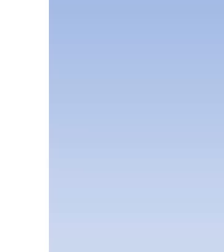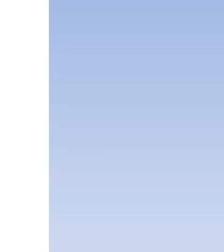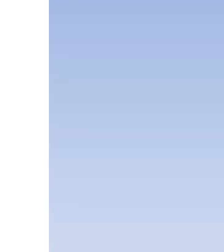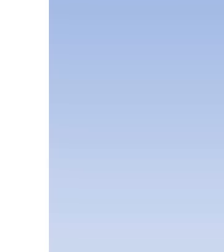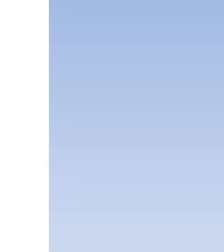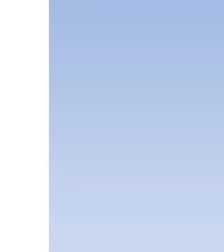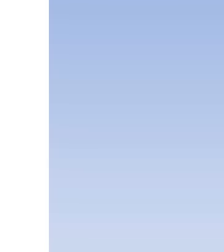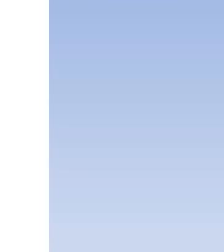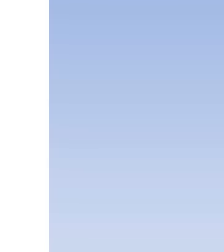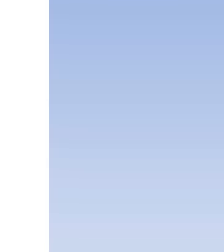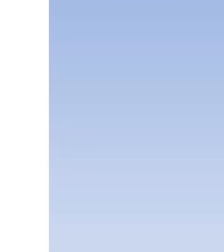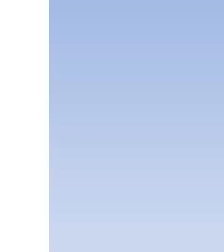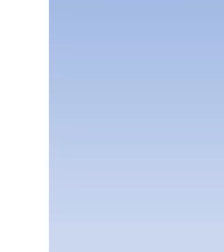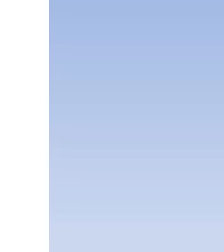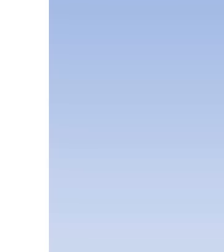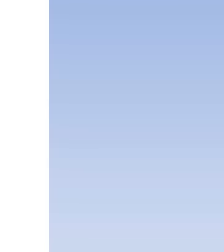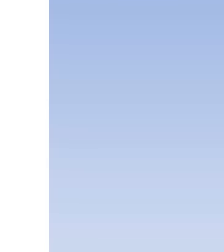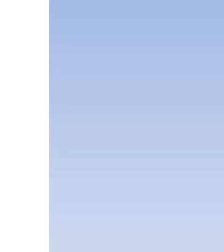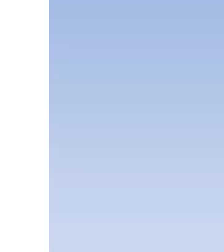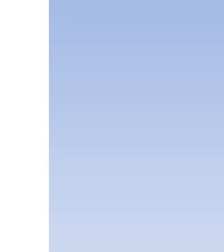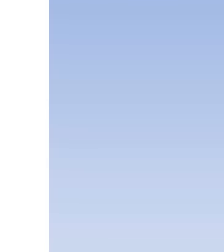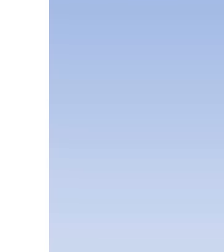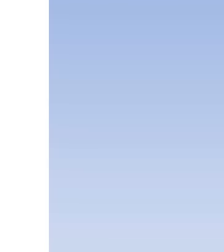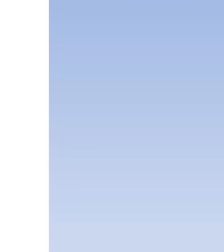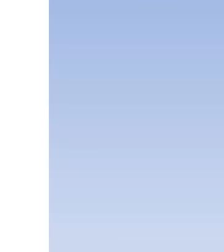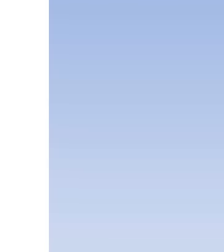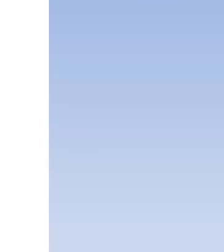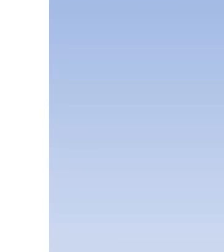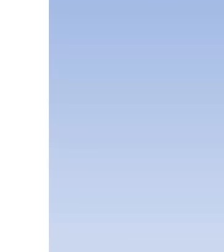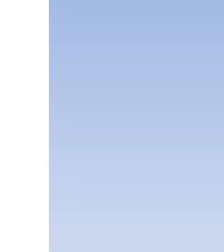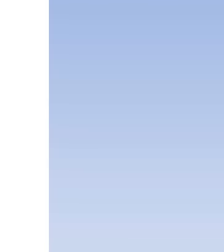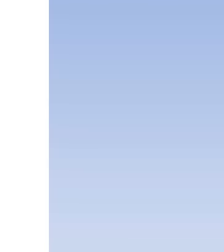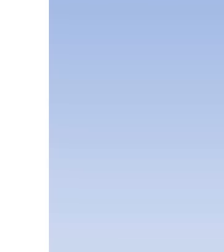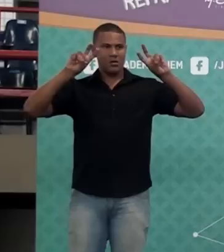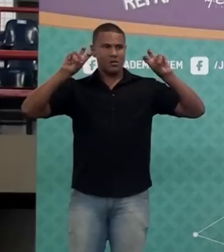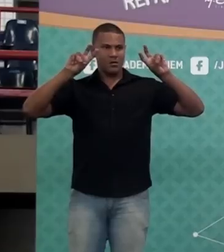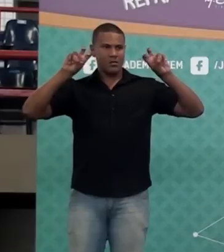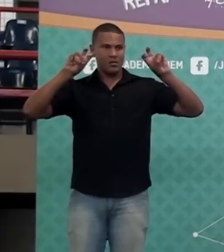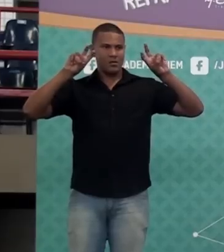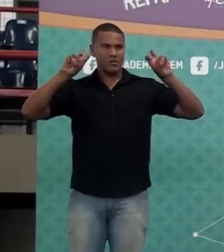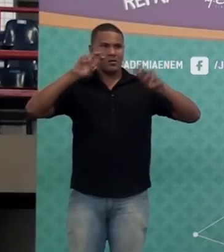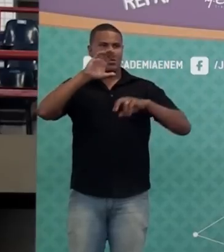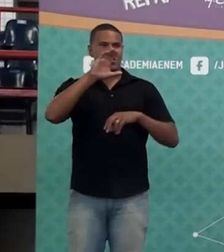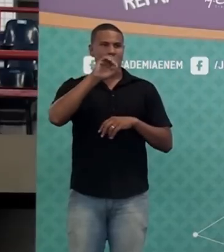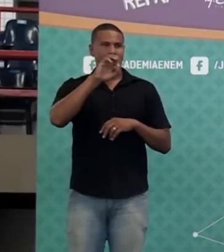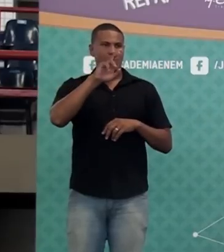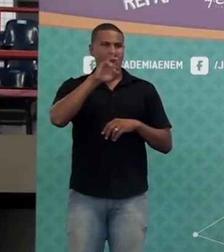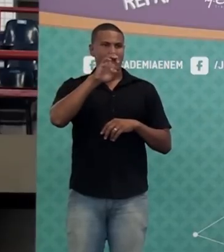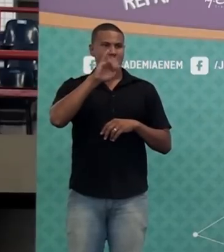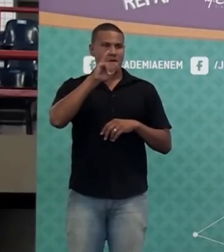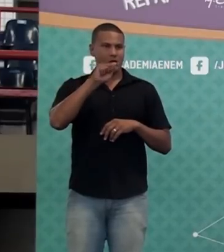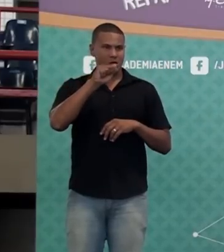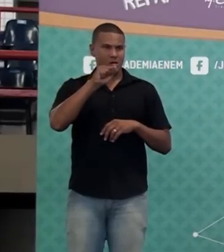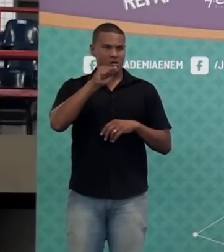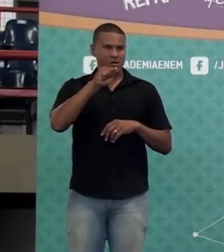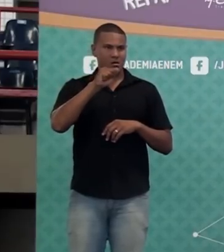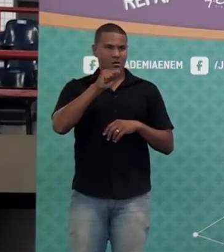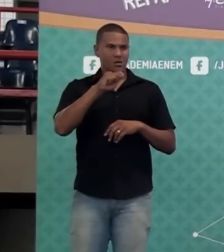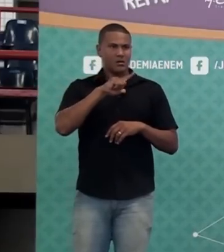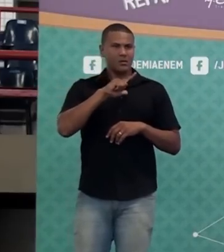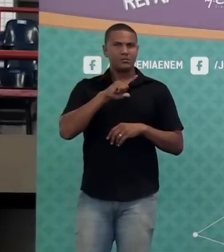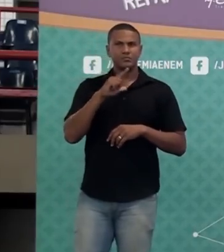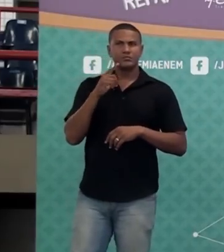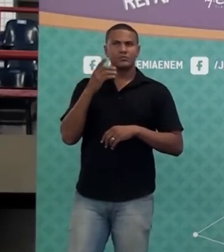assunto é educação, eu botei Coreia, porque muita gente vai usar no argumento que a Coreia, há pelo menos